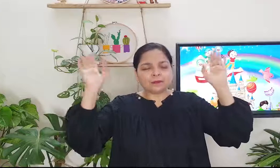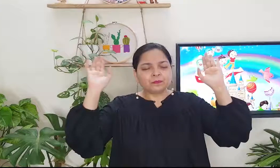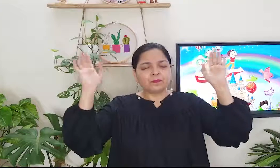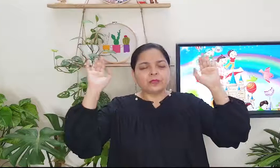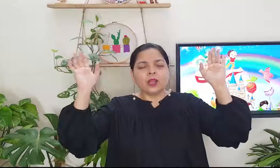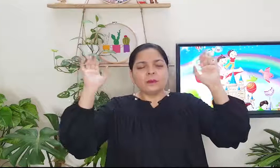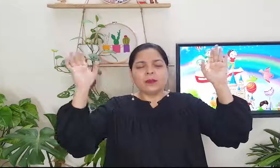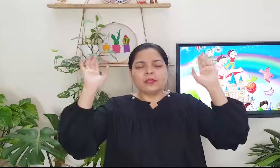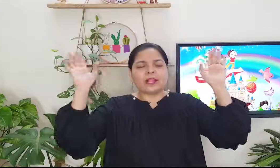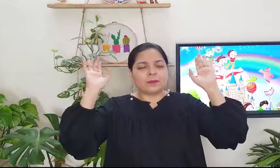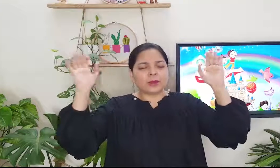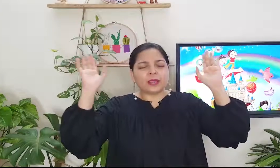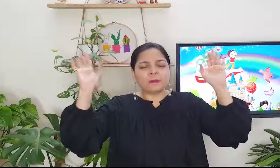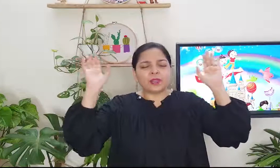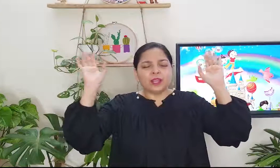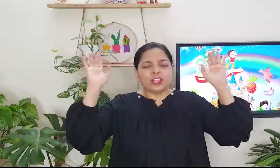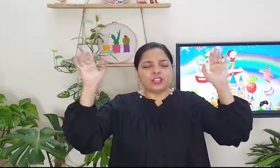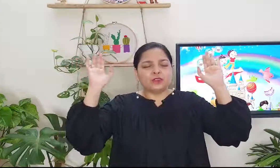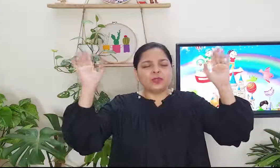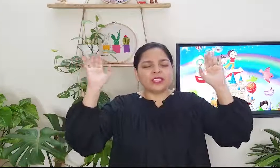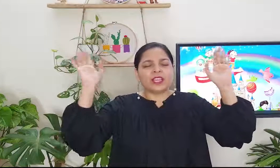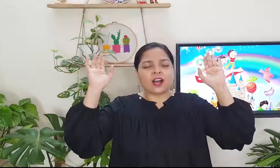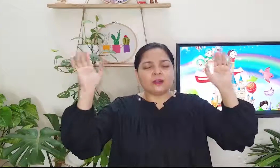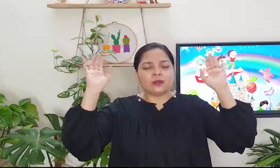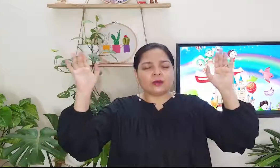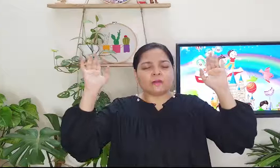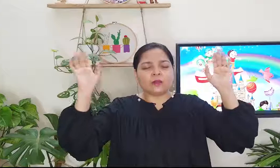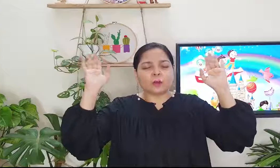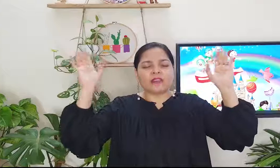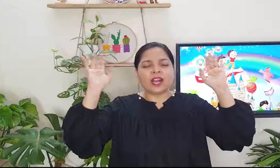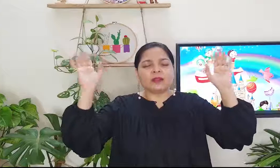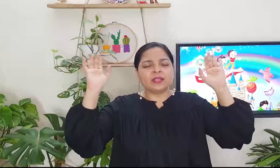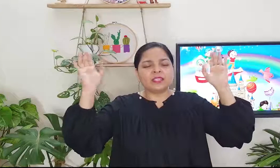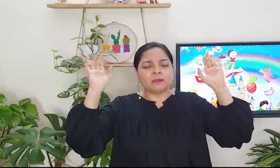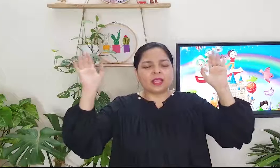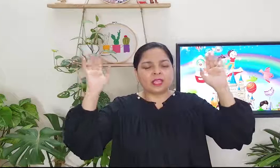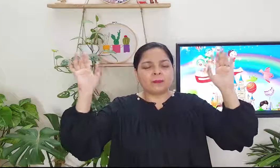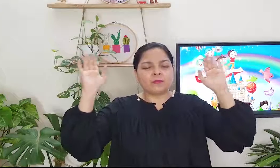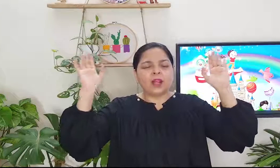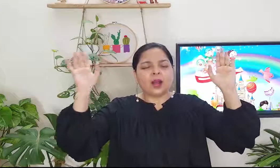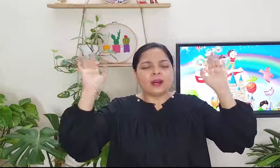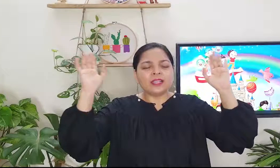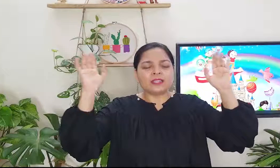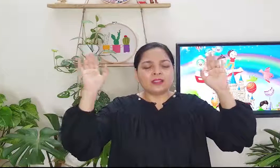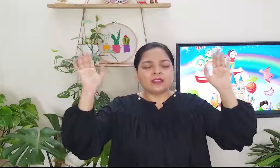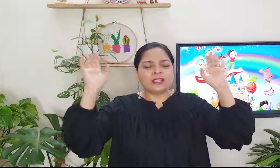প্রভু পরমপিতা, প্রেম যীশু খ্রিস্টের অনুগ্রহ আর পবিত্র আত্মার সৌভাগ্যতা আমাদের সাথে সর্বদা